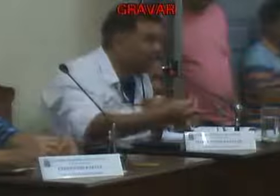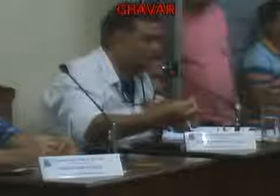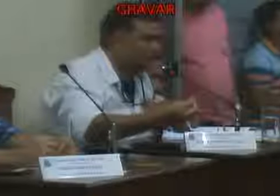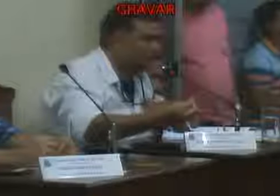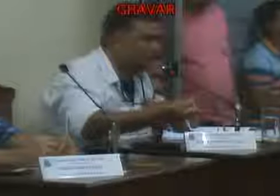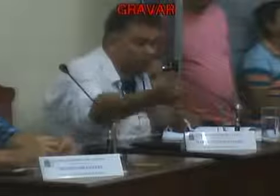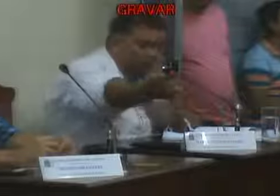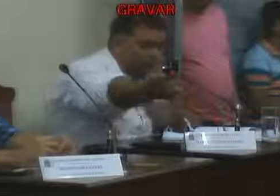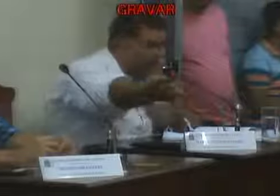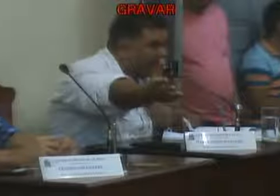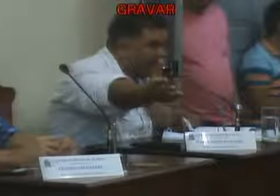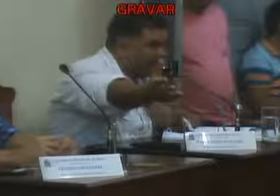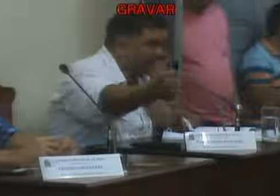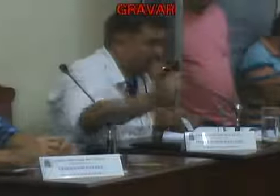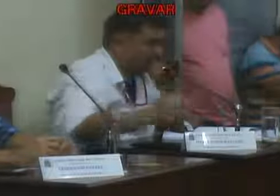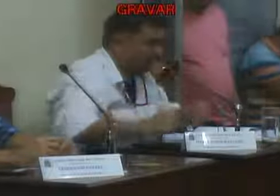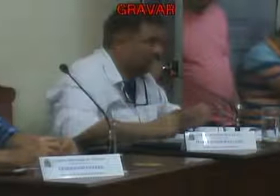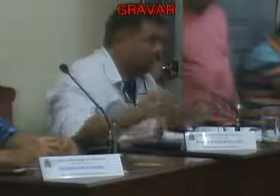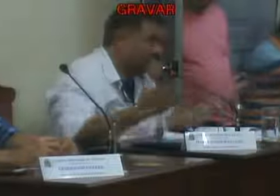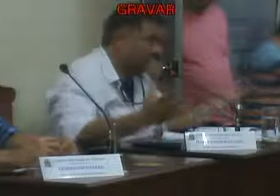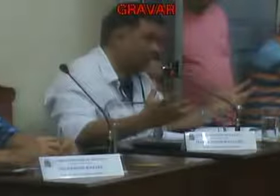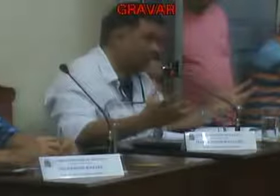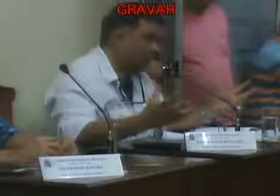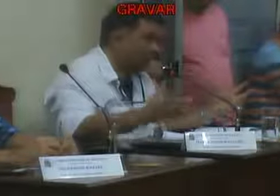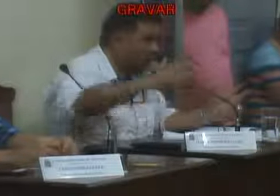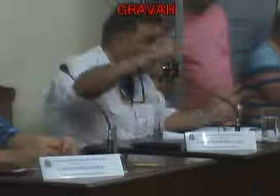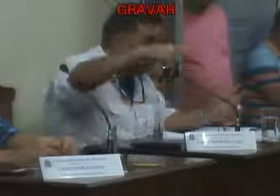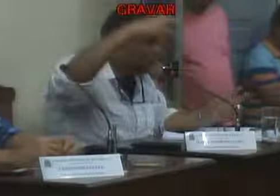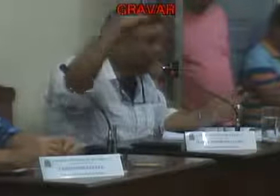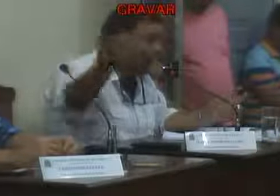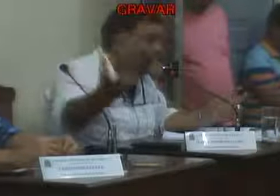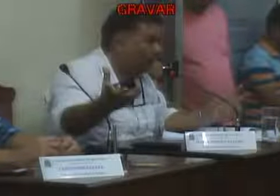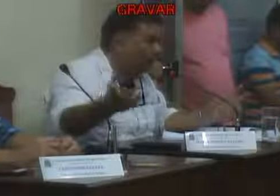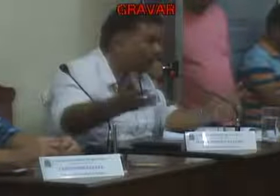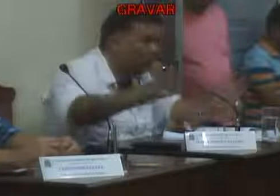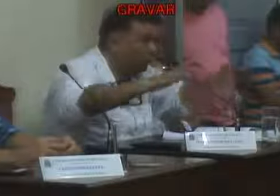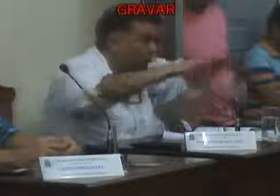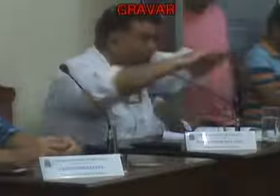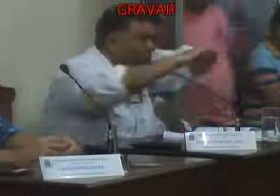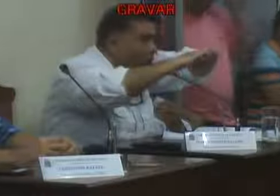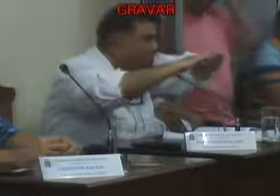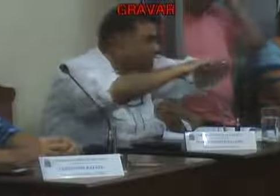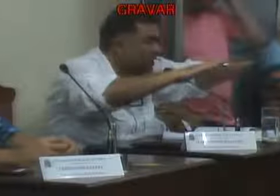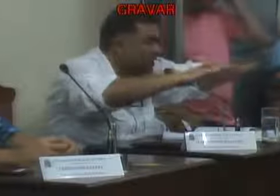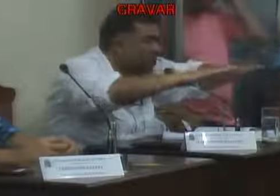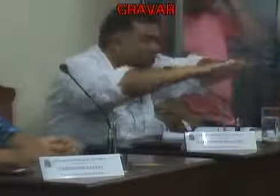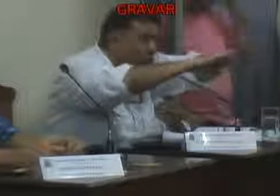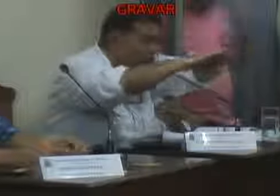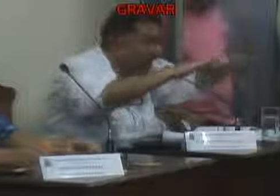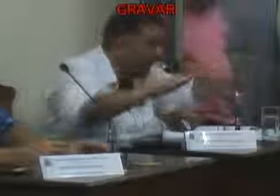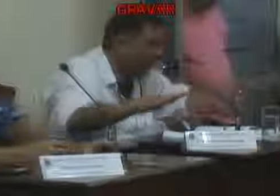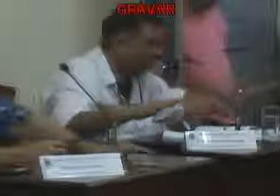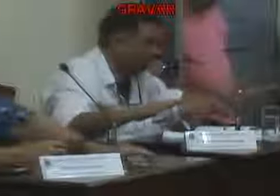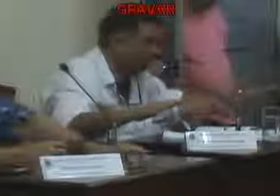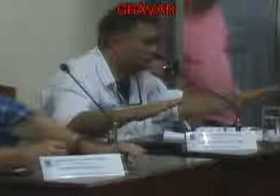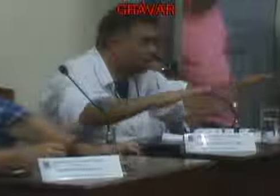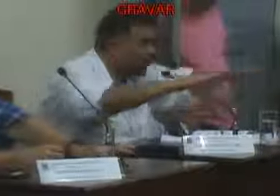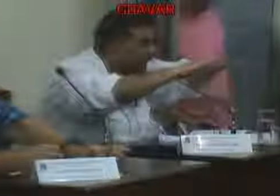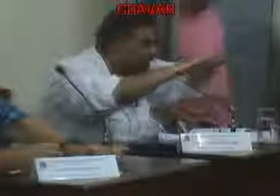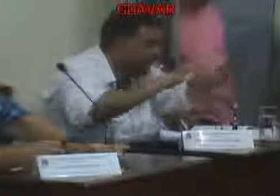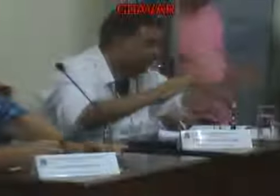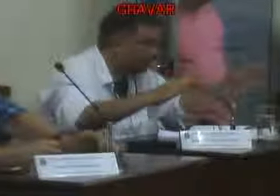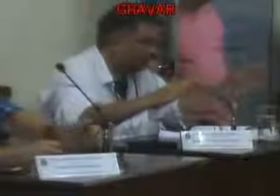avalia. Agora não está errada, não. Agora, olha o outro lado. O comerciante se sentiu humilhado, se